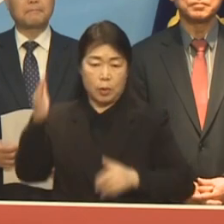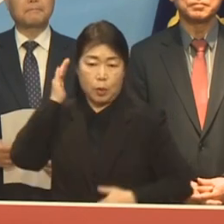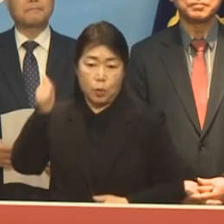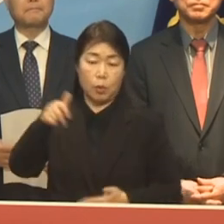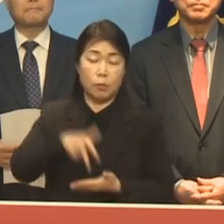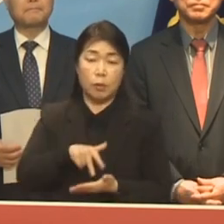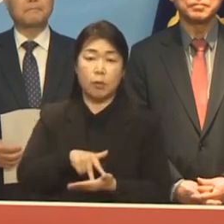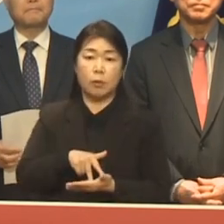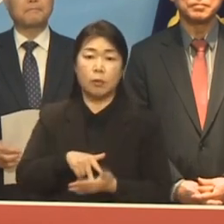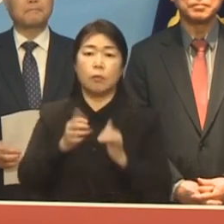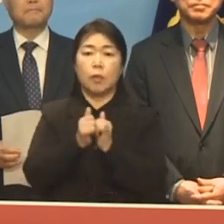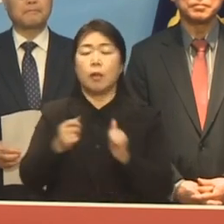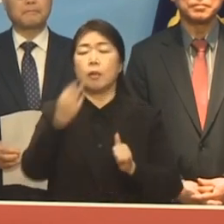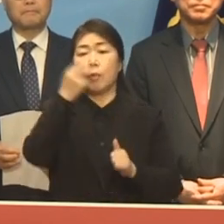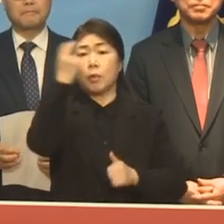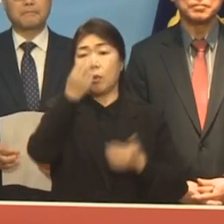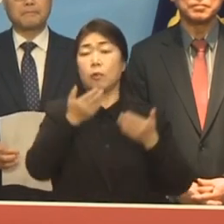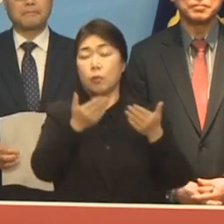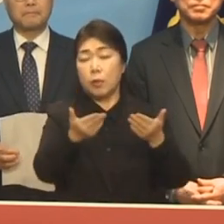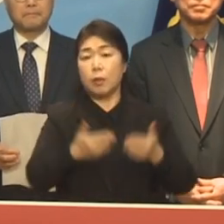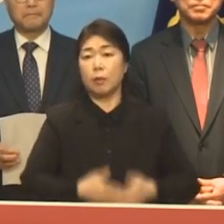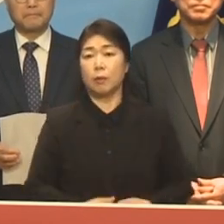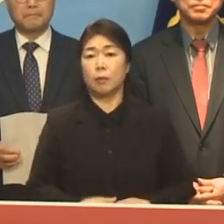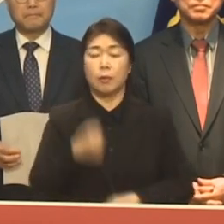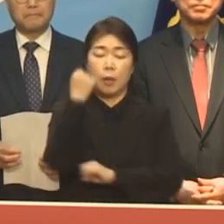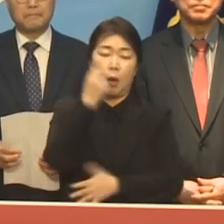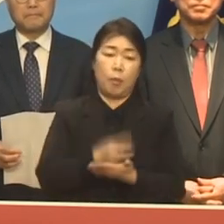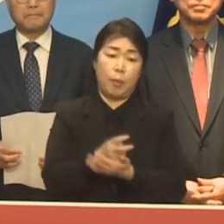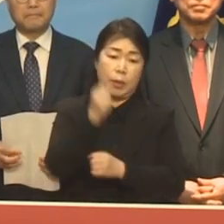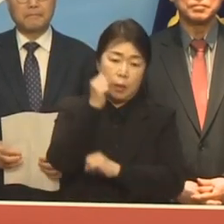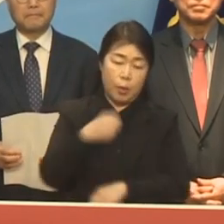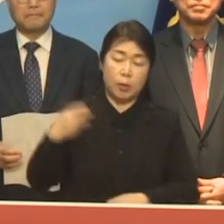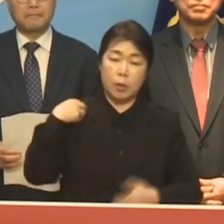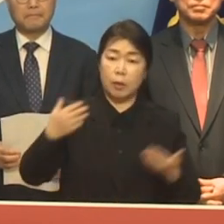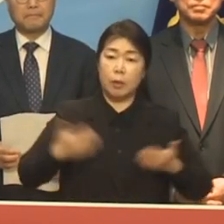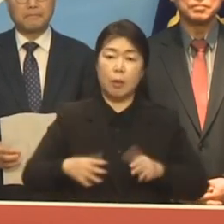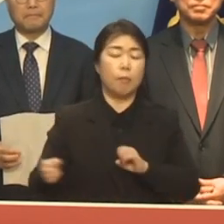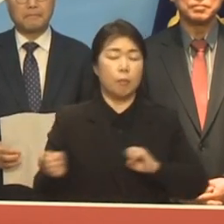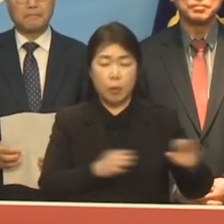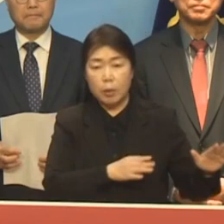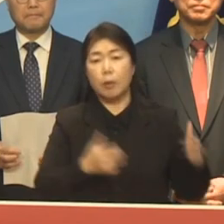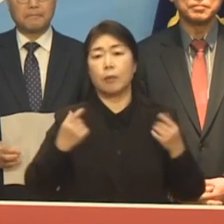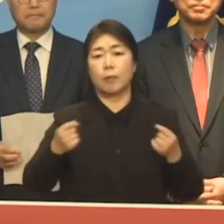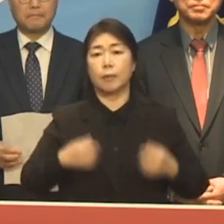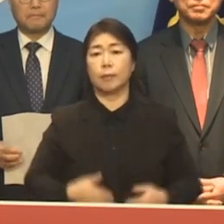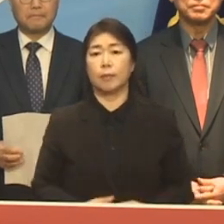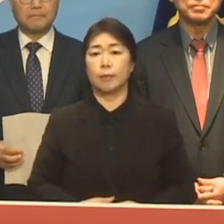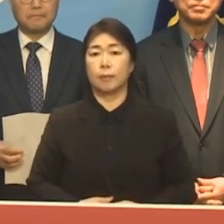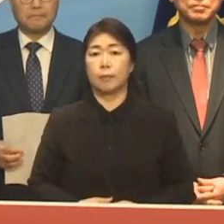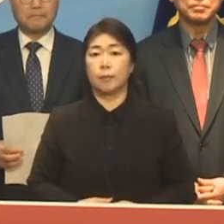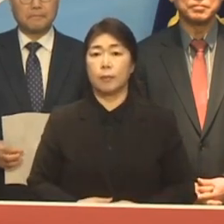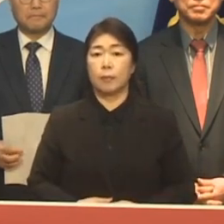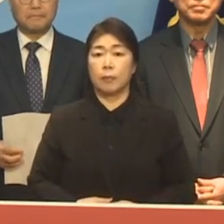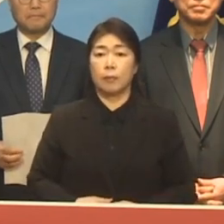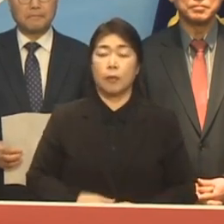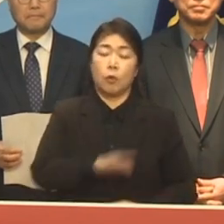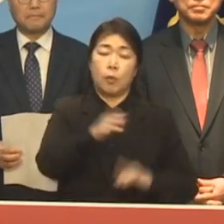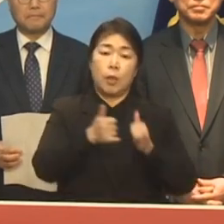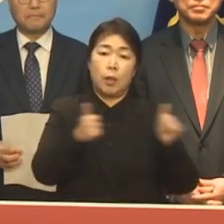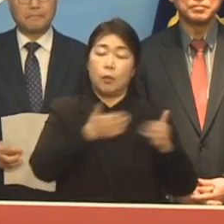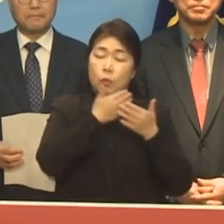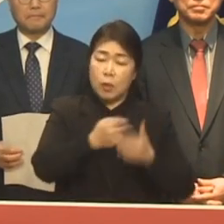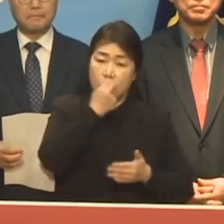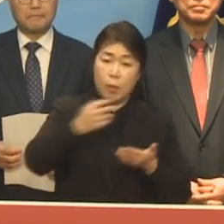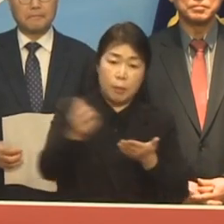대통령으로서 국민의 생명을 지켜야 한다는 헌법의 기본적인 책무를 헌시작처럼 내버렸다. 우리 국민의 소중한